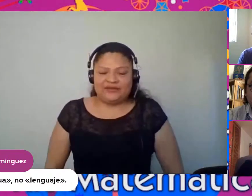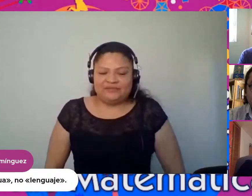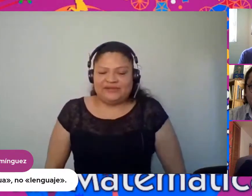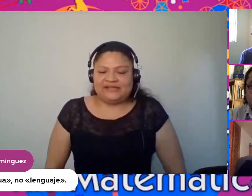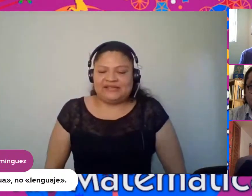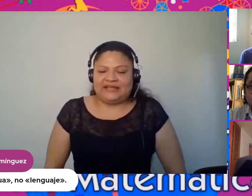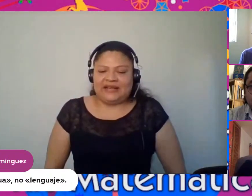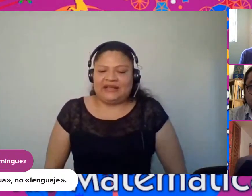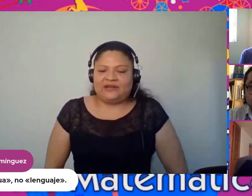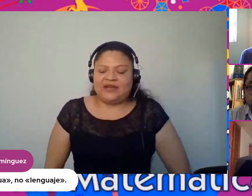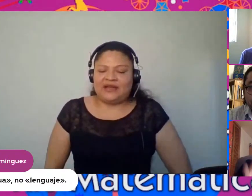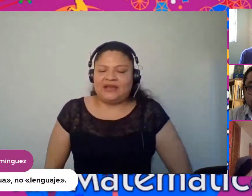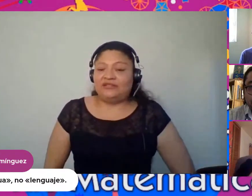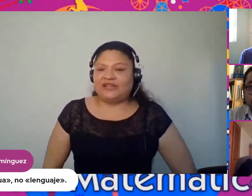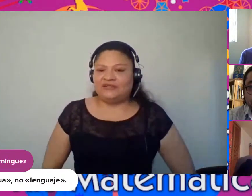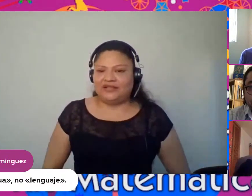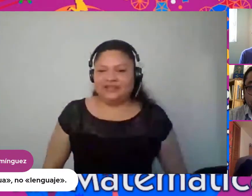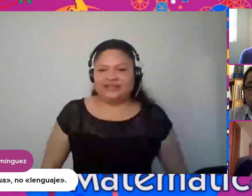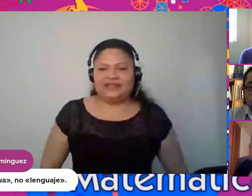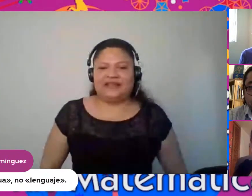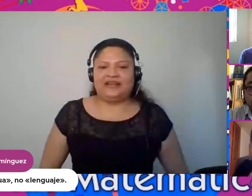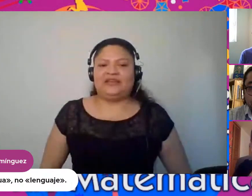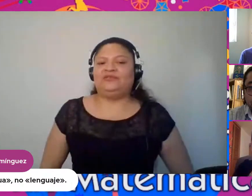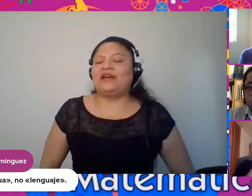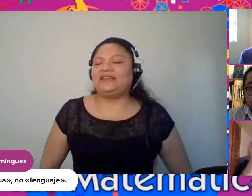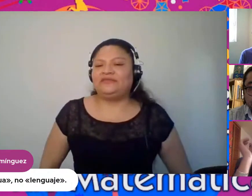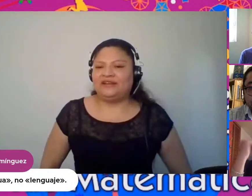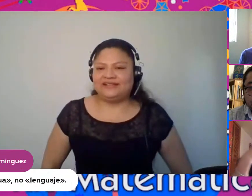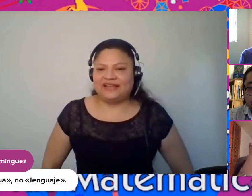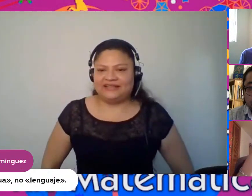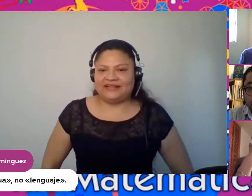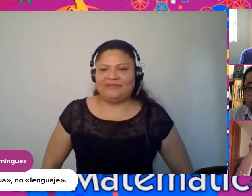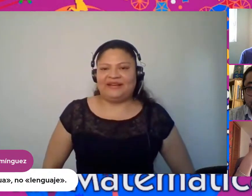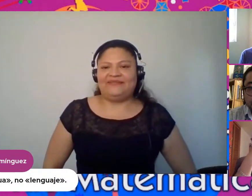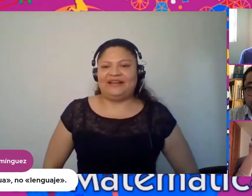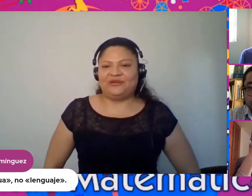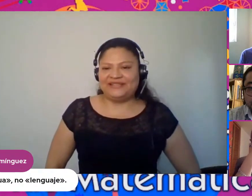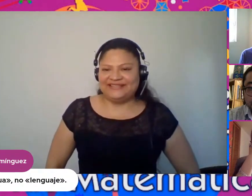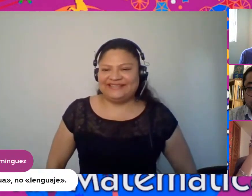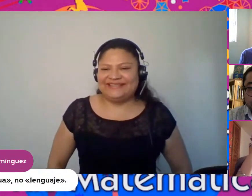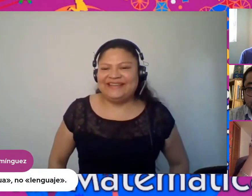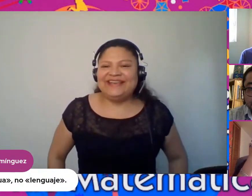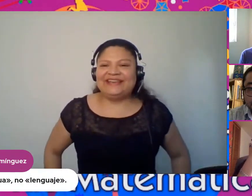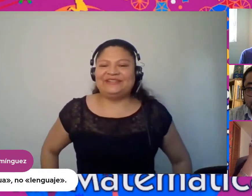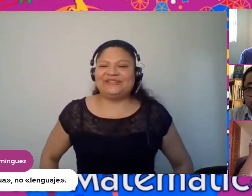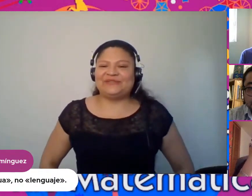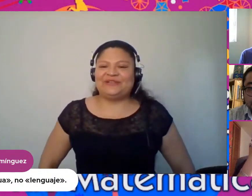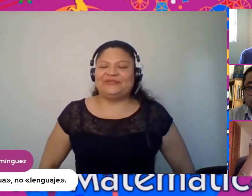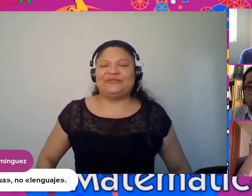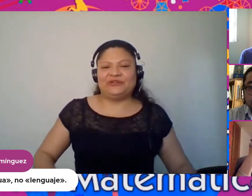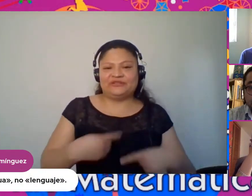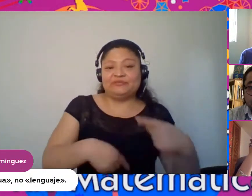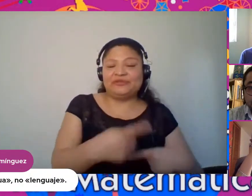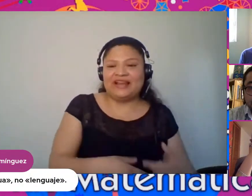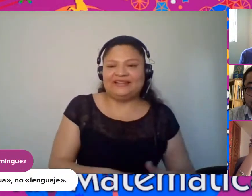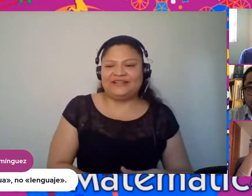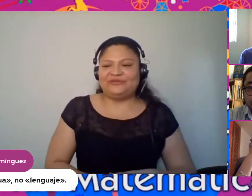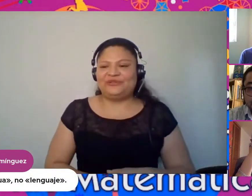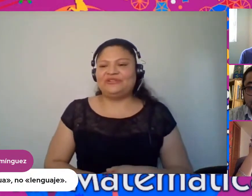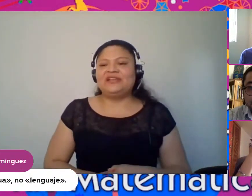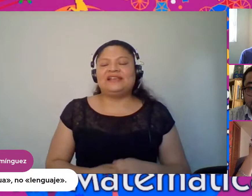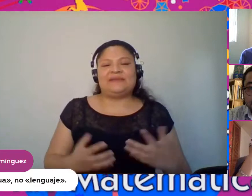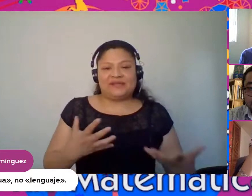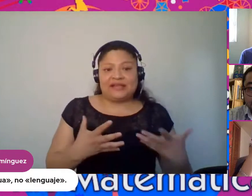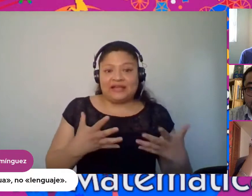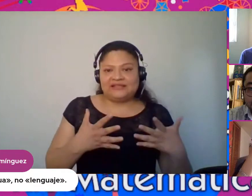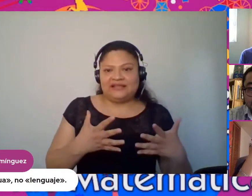De antemano, pues, en la lengua anglosajona no hay diferencia entre la palabra language. Entonces, cuando uno busca la